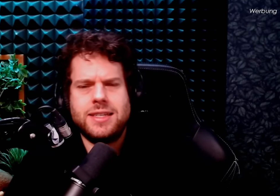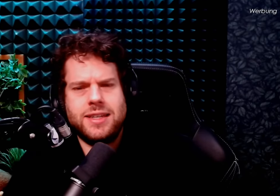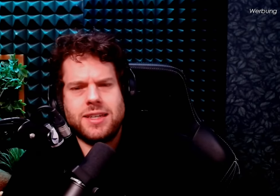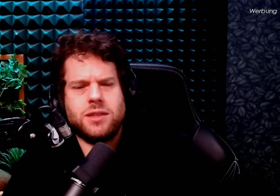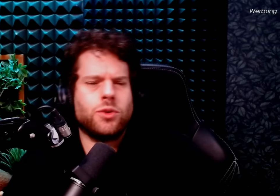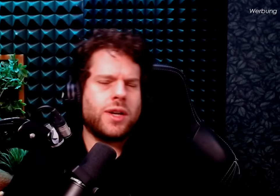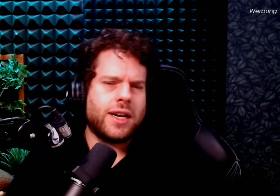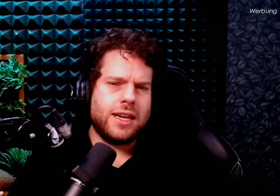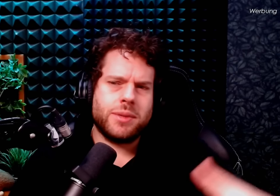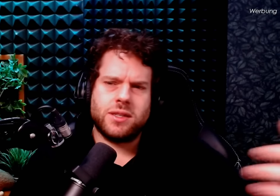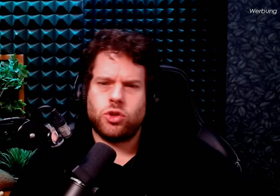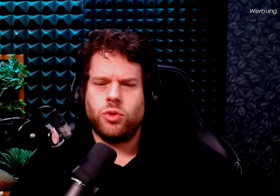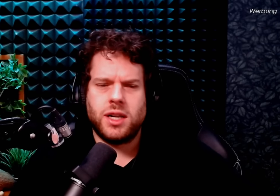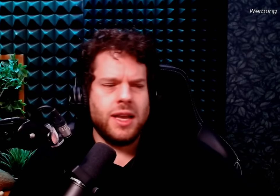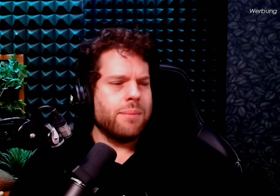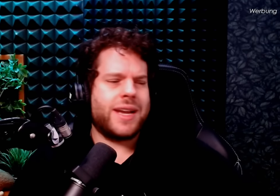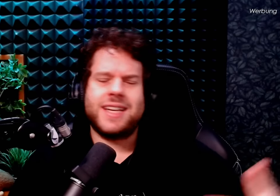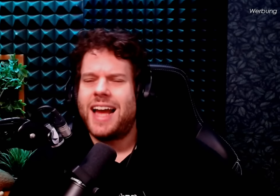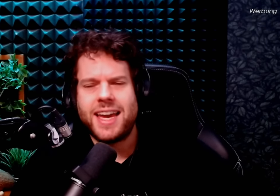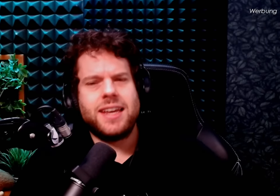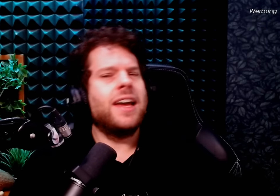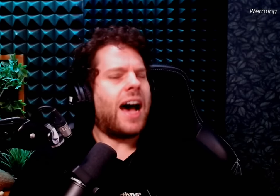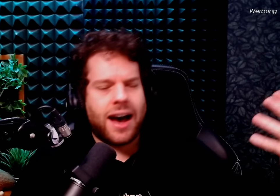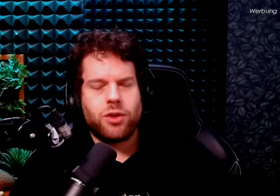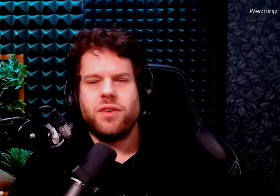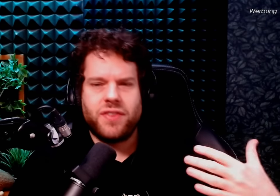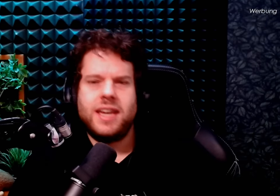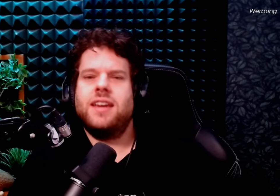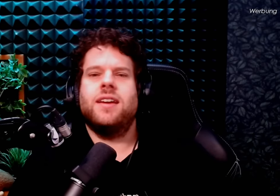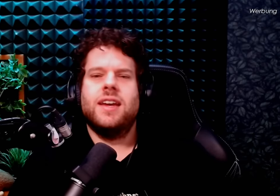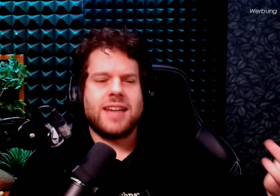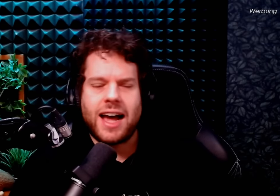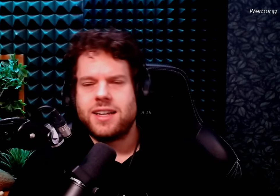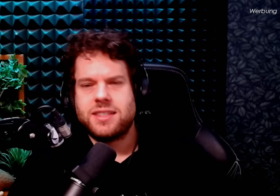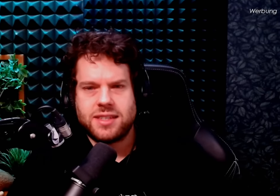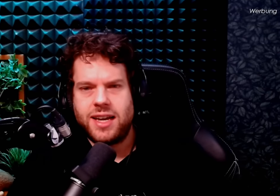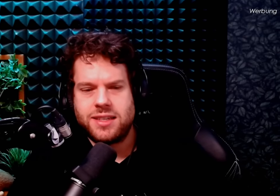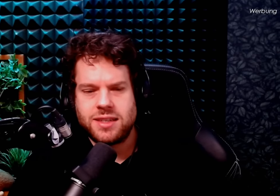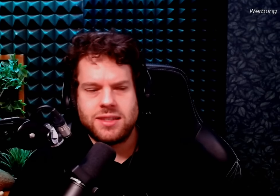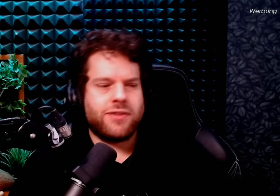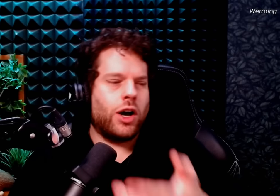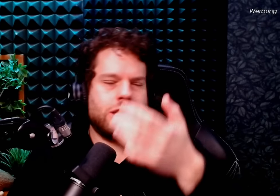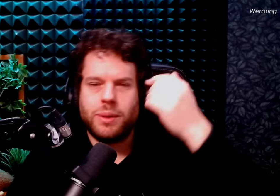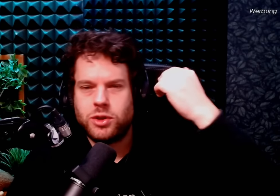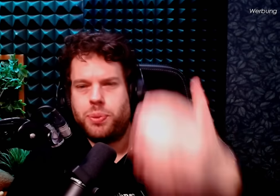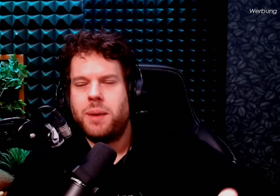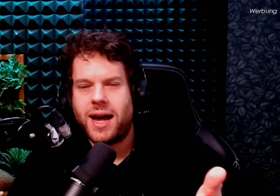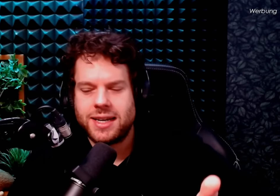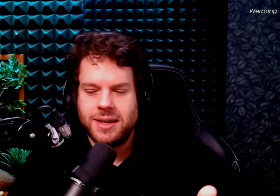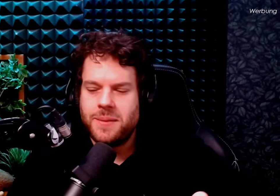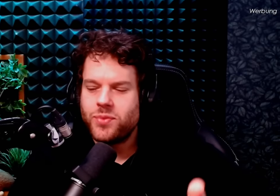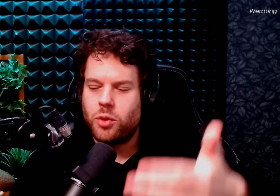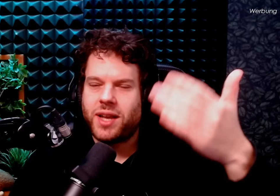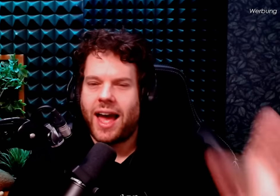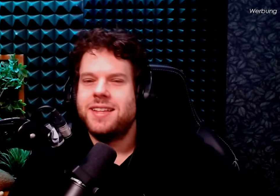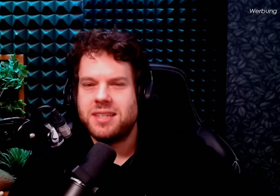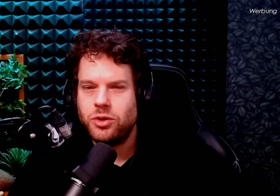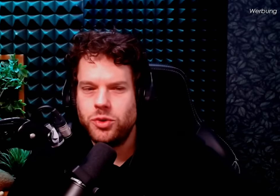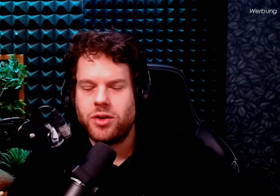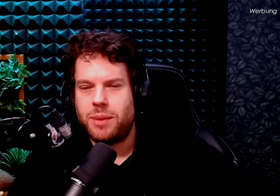nieselig, es wird unangenehm, es ist dunkel. Man hat keine Ahnung, welche Tageszeit es ist. Ich war heute beim Supermarkt um 13 Uhr und